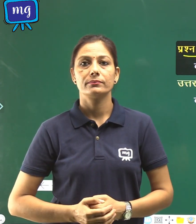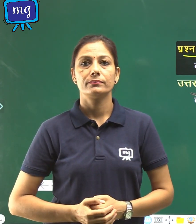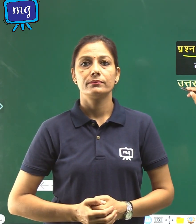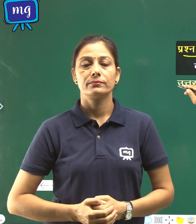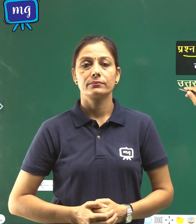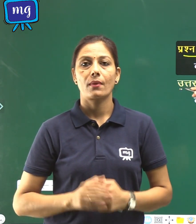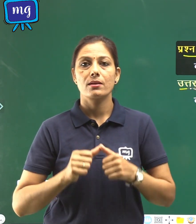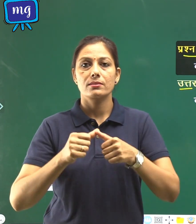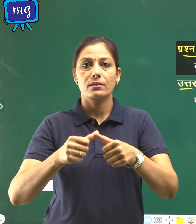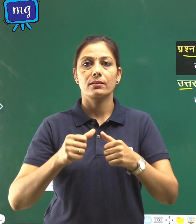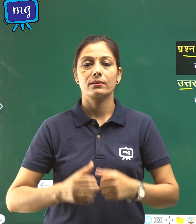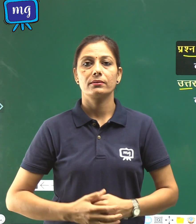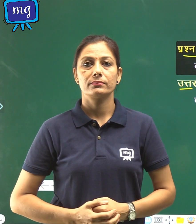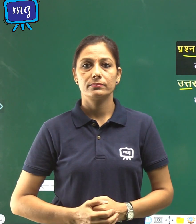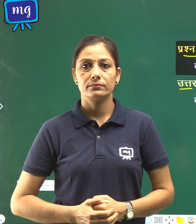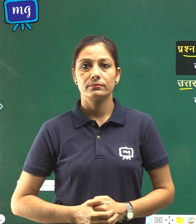उत्तर है